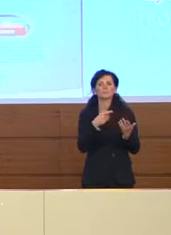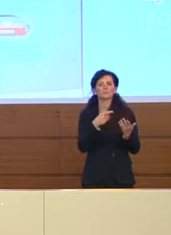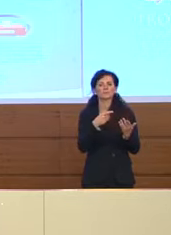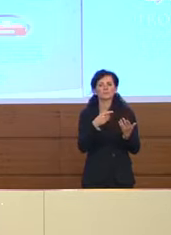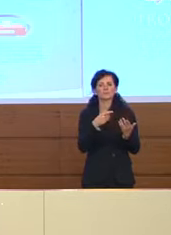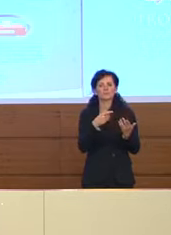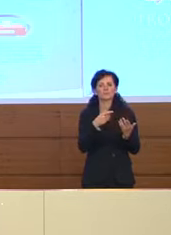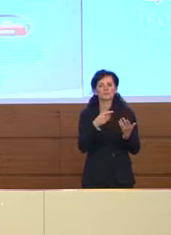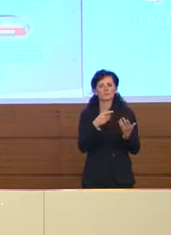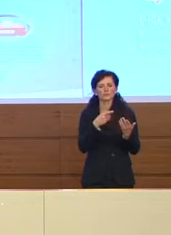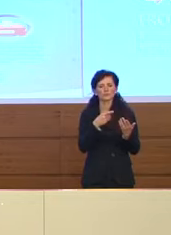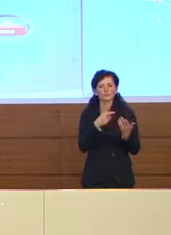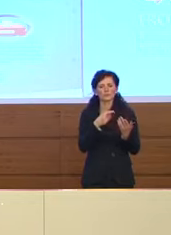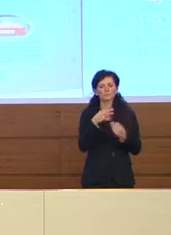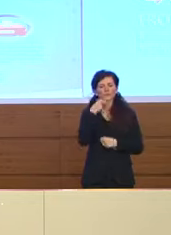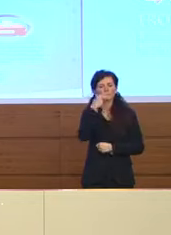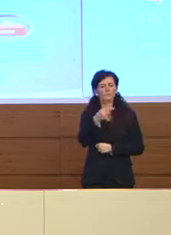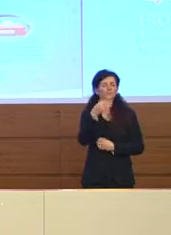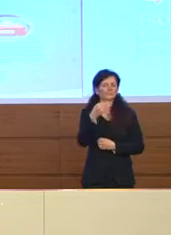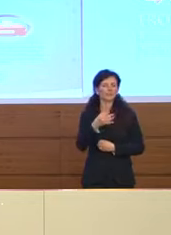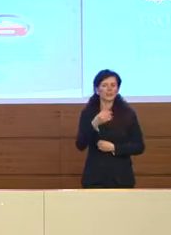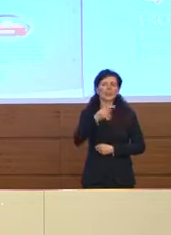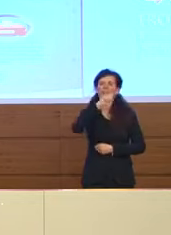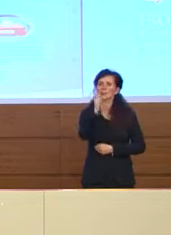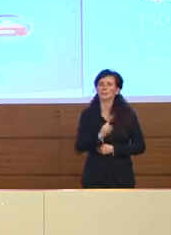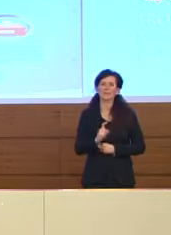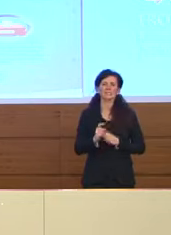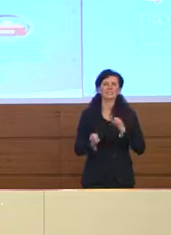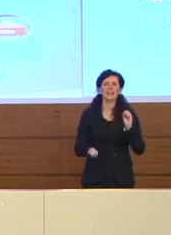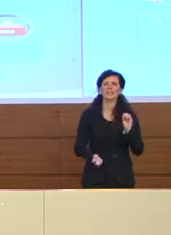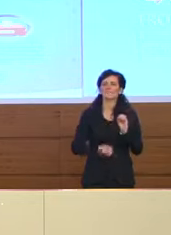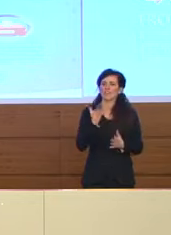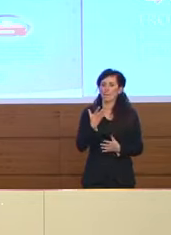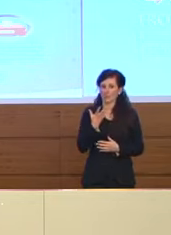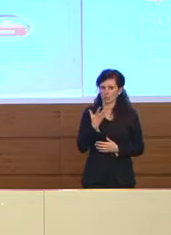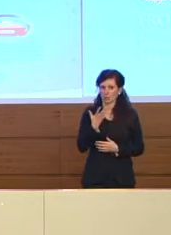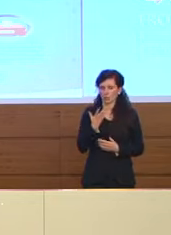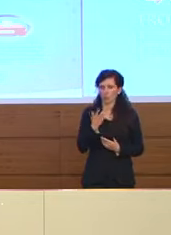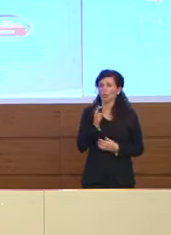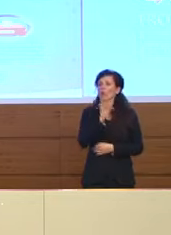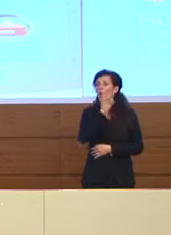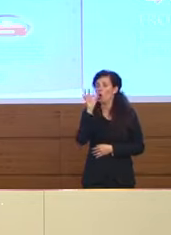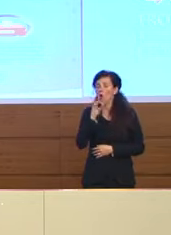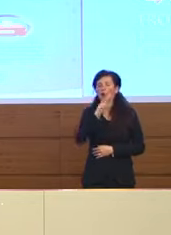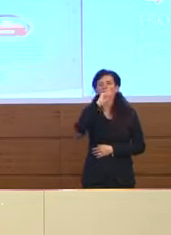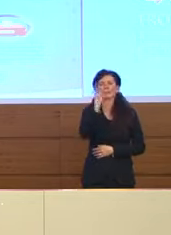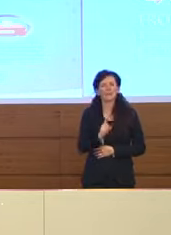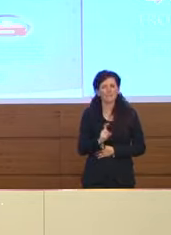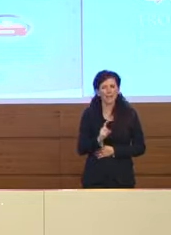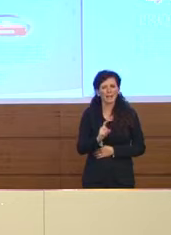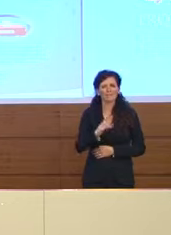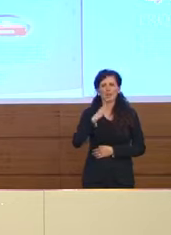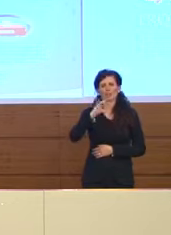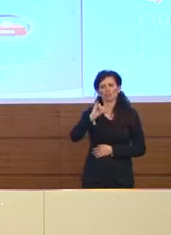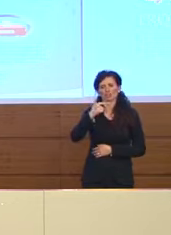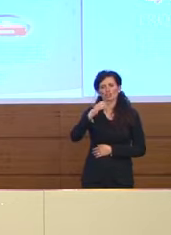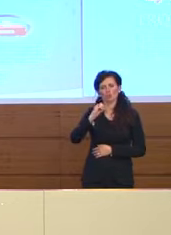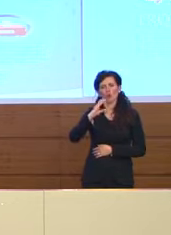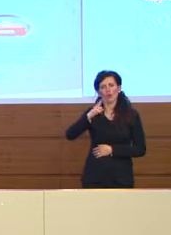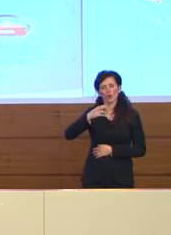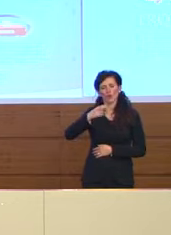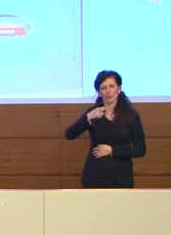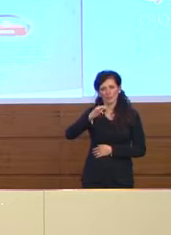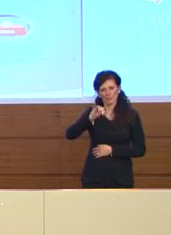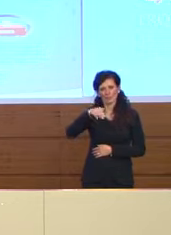la tempesta infiammatorio se preferite la tempesta città chimica per usare un termine più medico